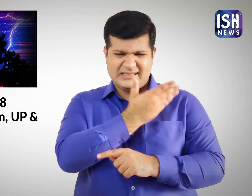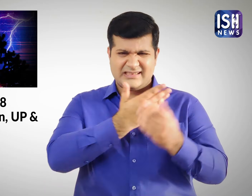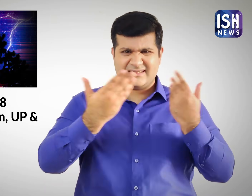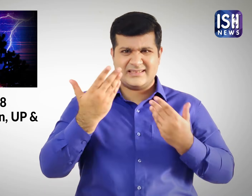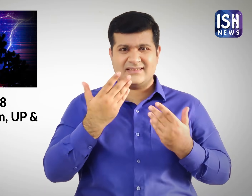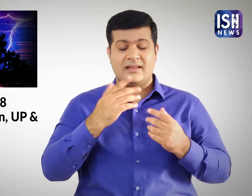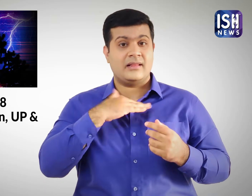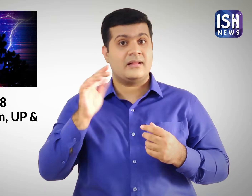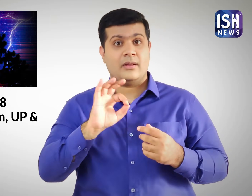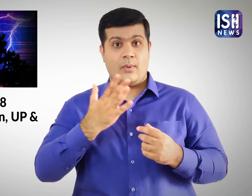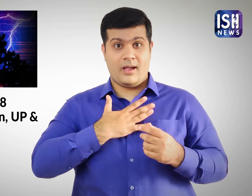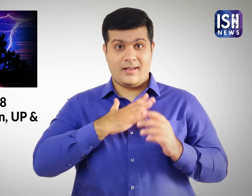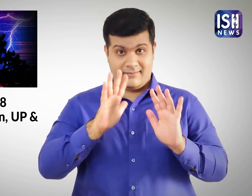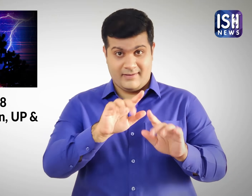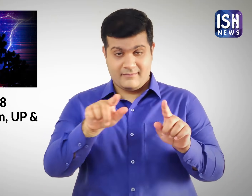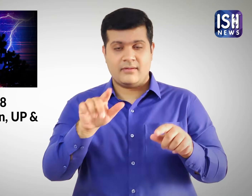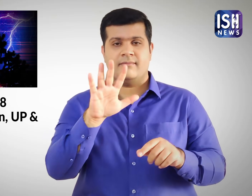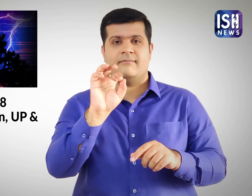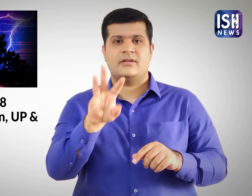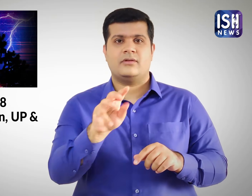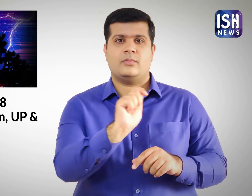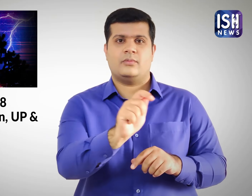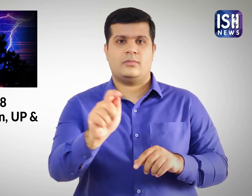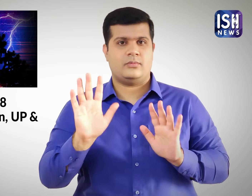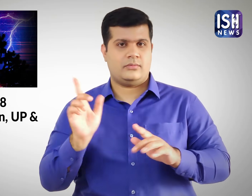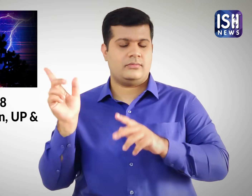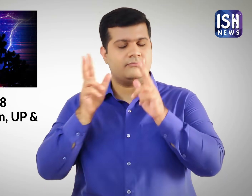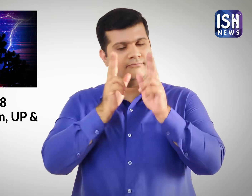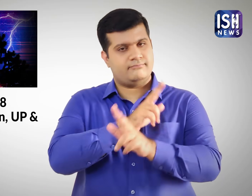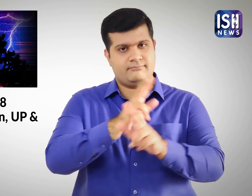यह भी कहा कि घायलों को 50,000 रुपए दे जाएंगे।